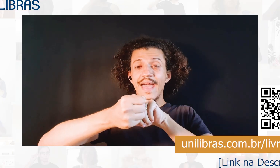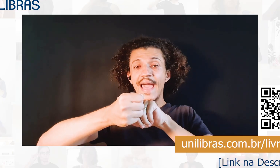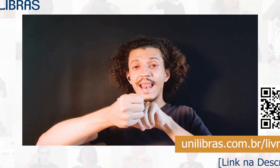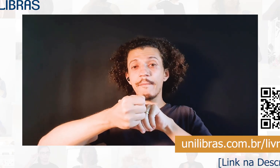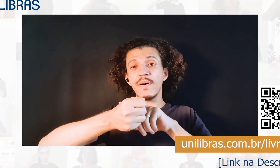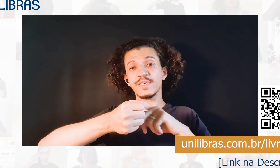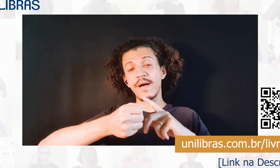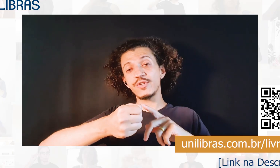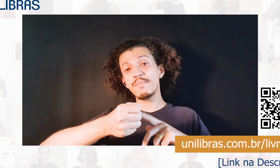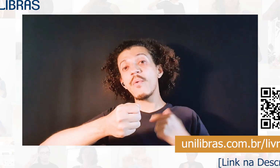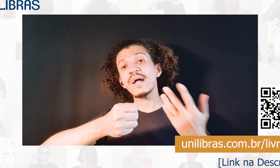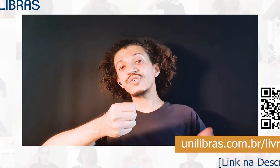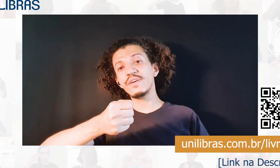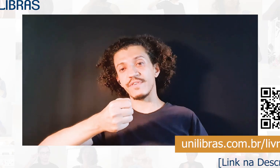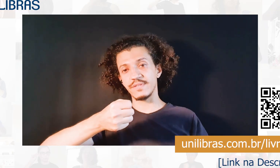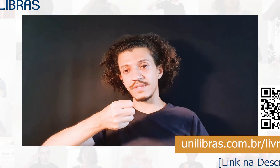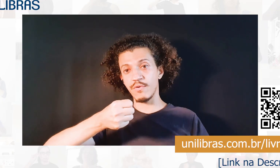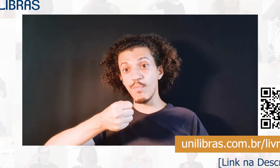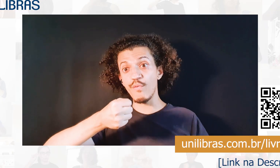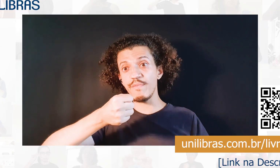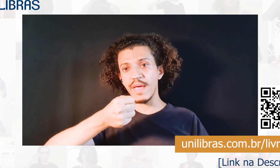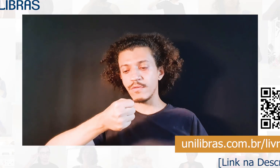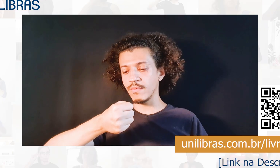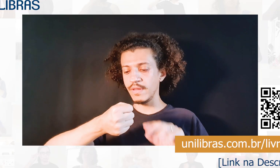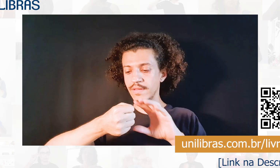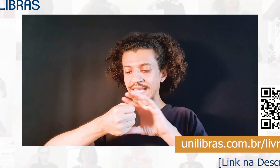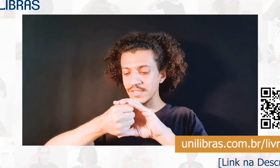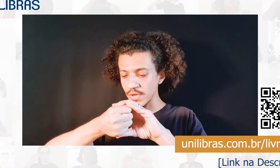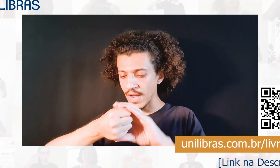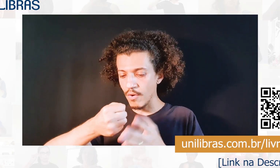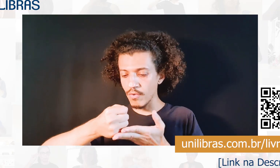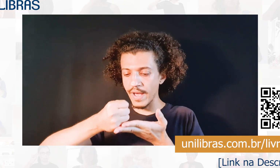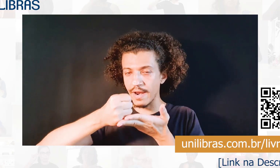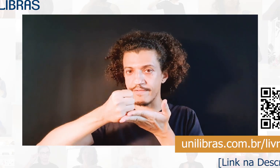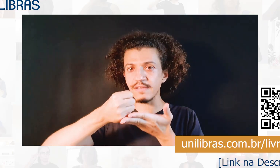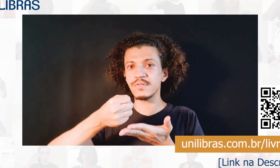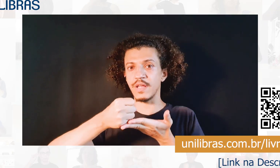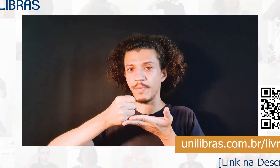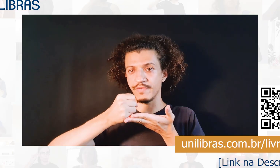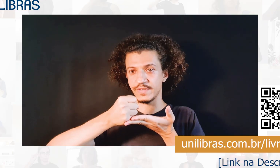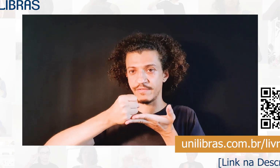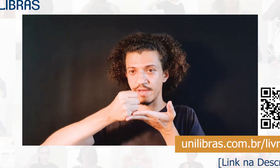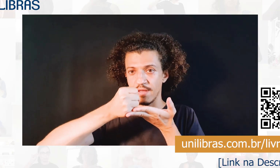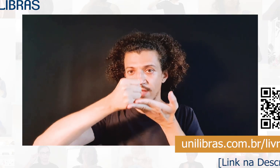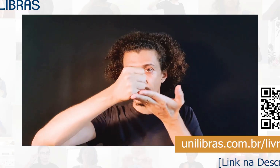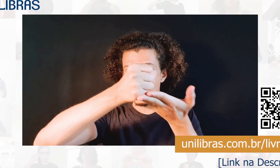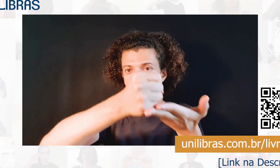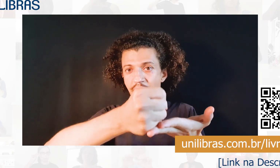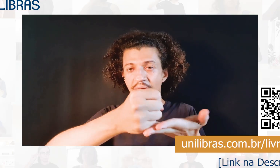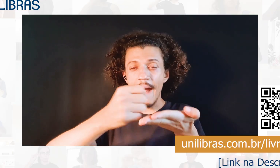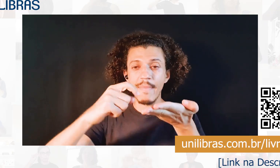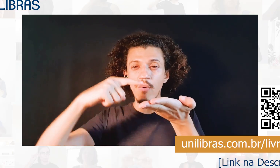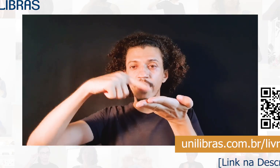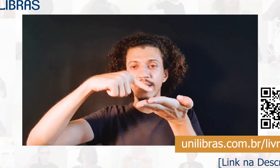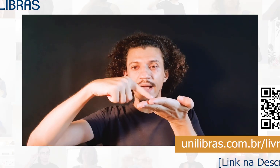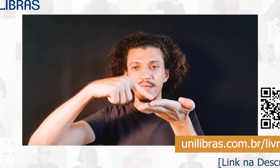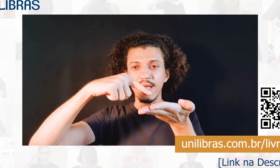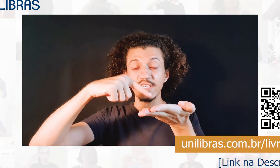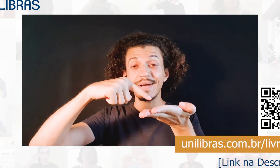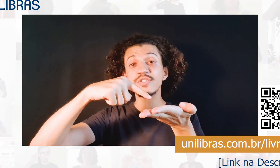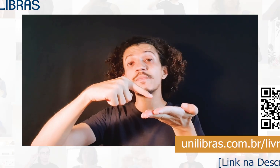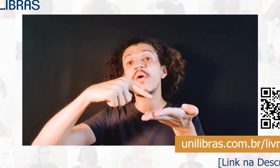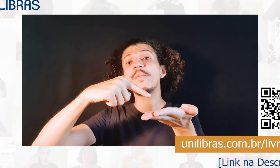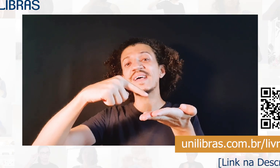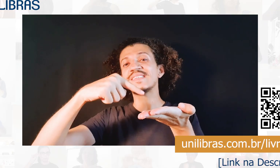aqui, ela é chamada de mão ativa. Você tem um movimento intencional com ela. Faz o sinal aí para você ver. A mão que está